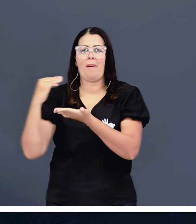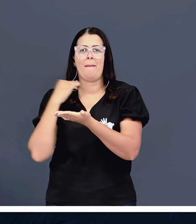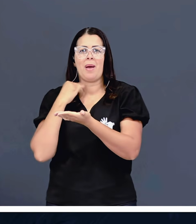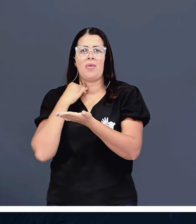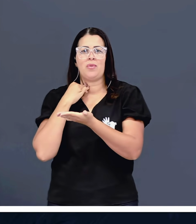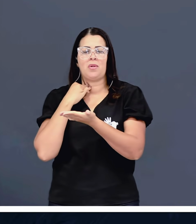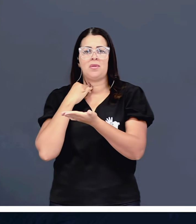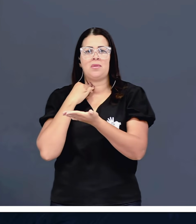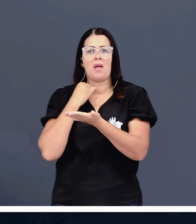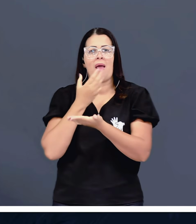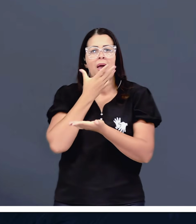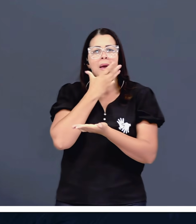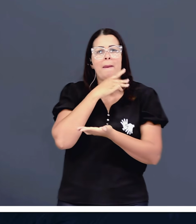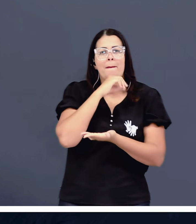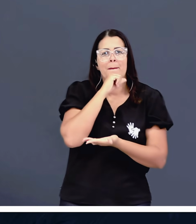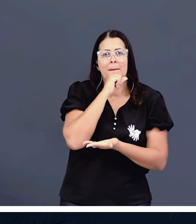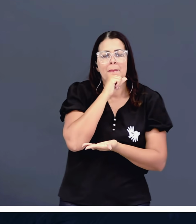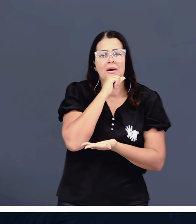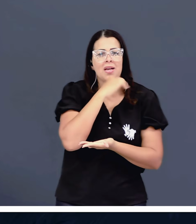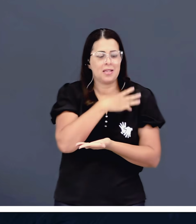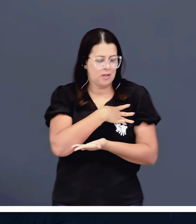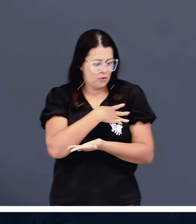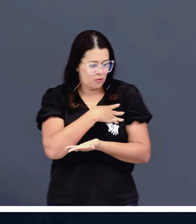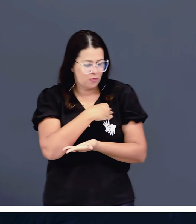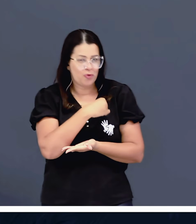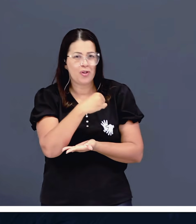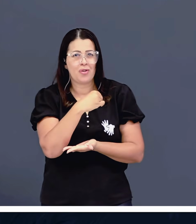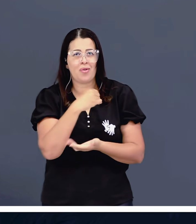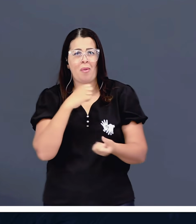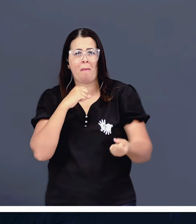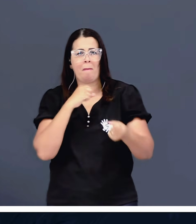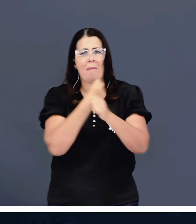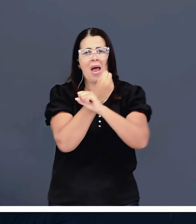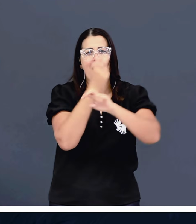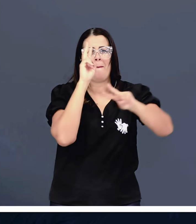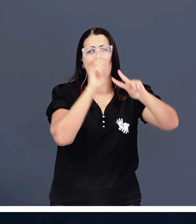pai e filho estão presos.